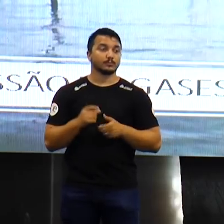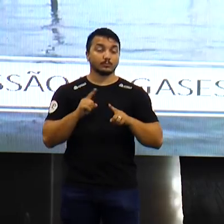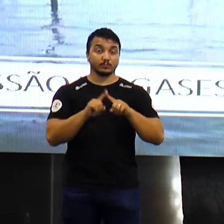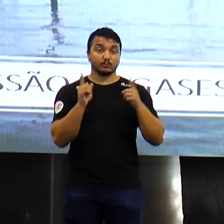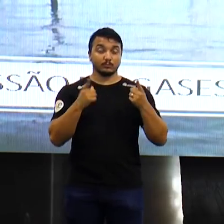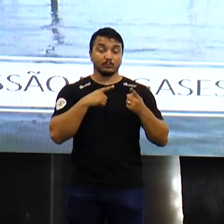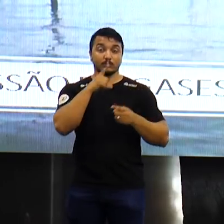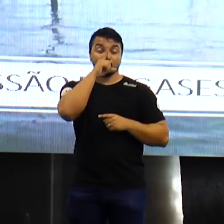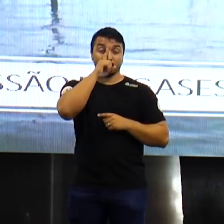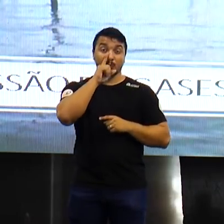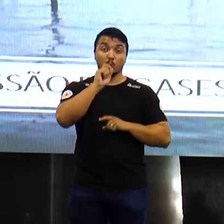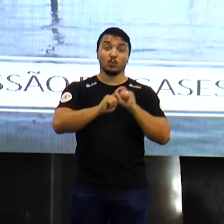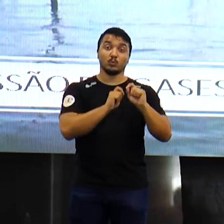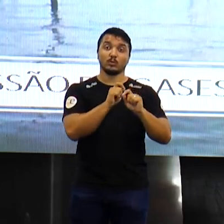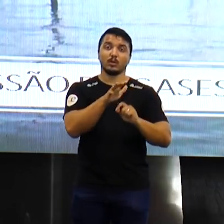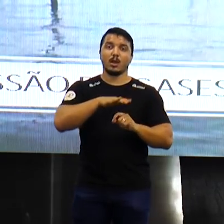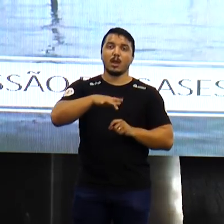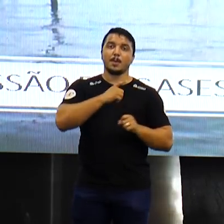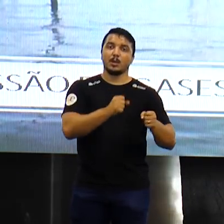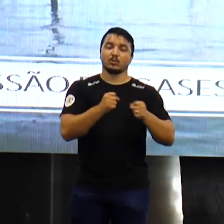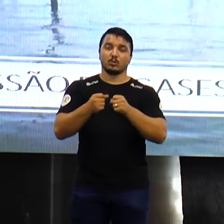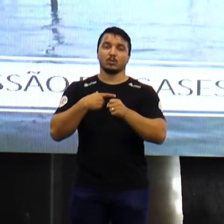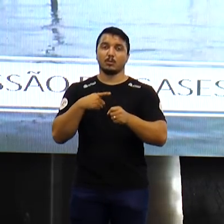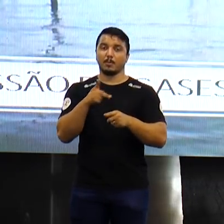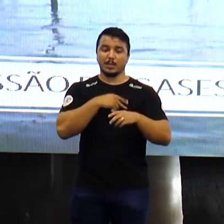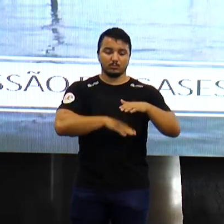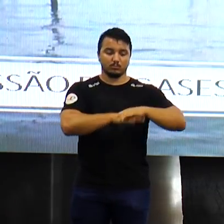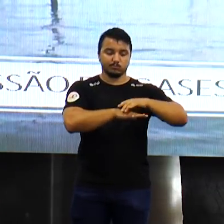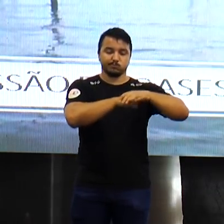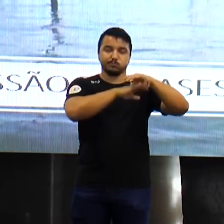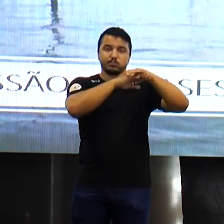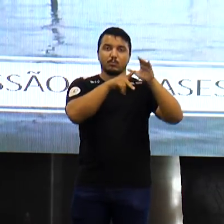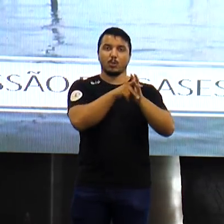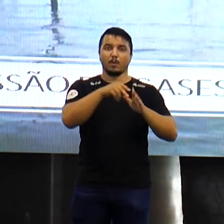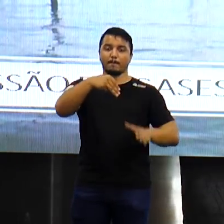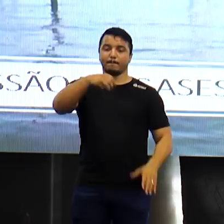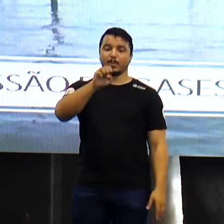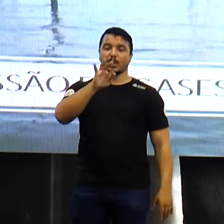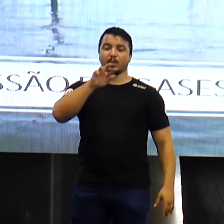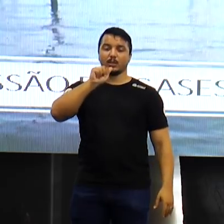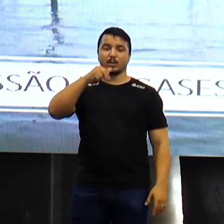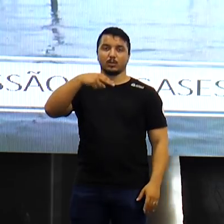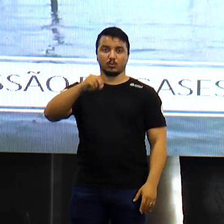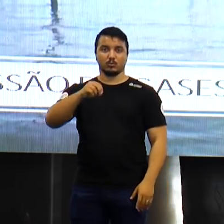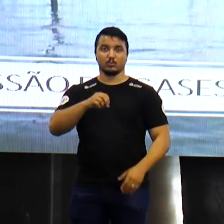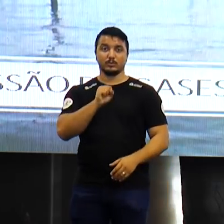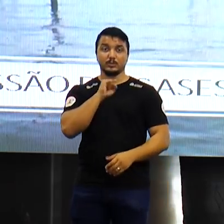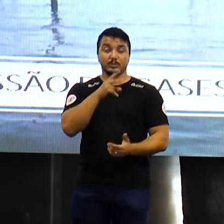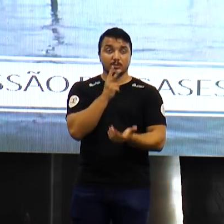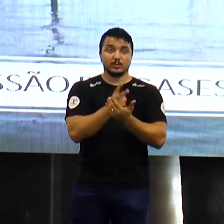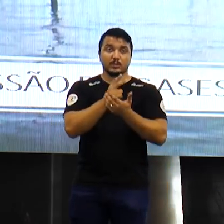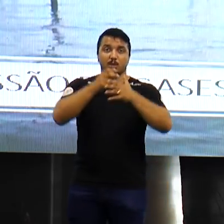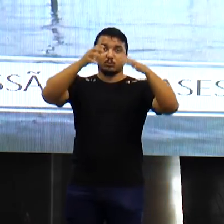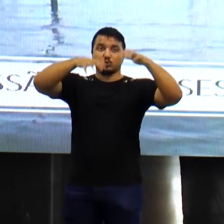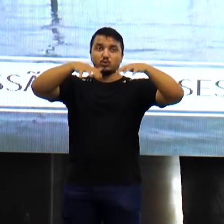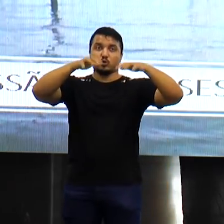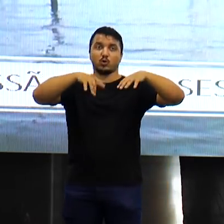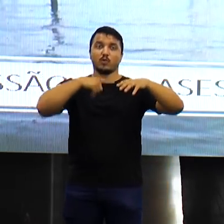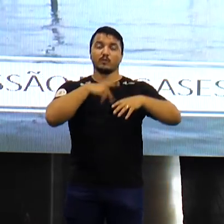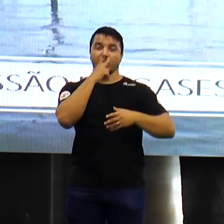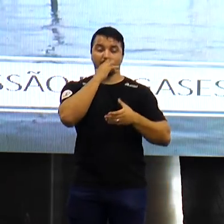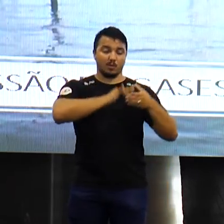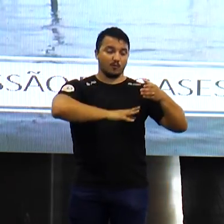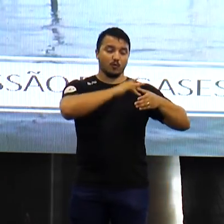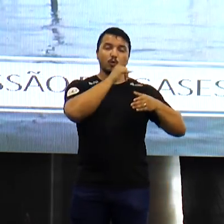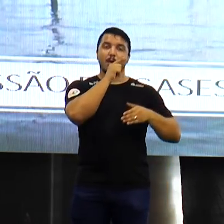Mas ela pode ser um potencial depósito de metano. Toda vida que chove, o volume de água está